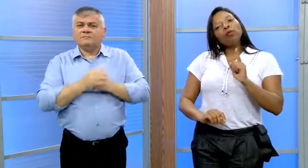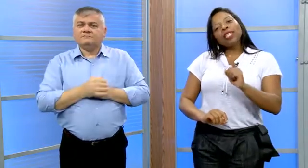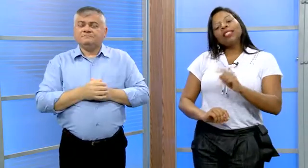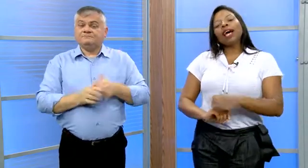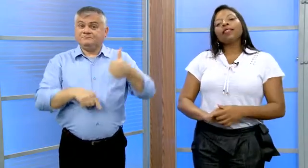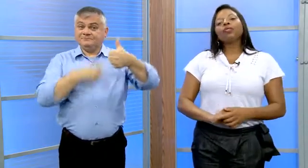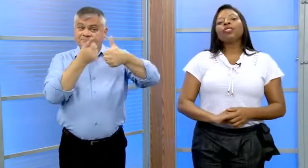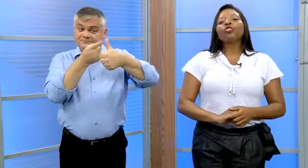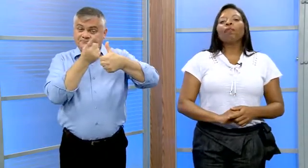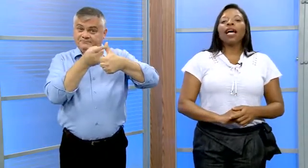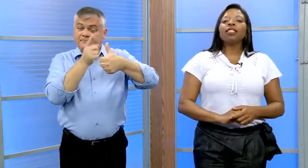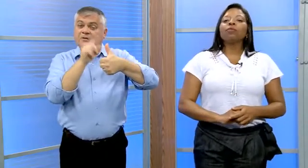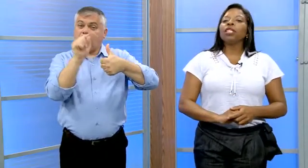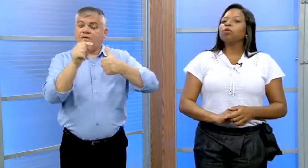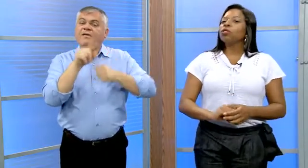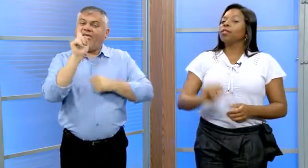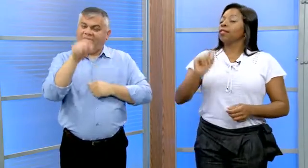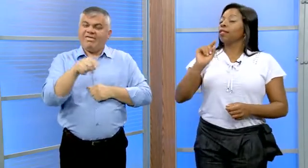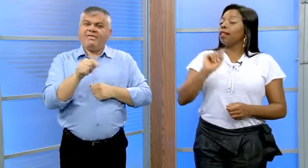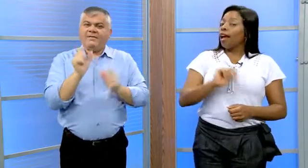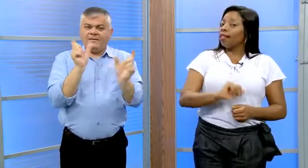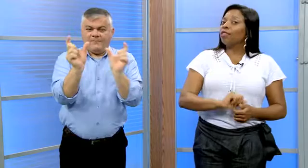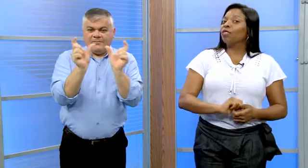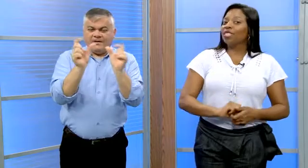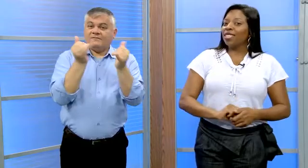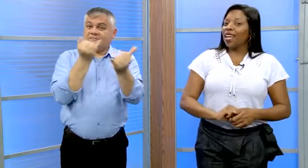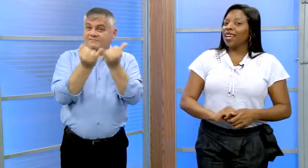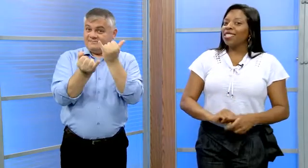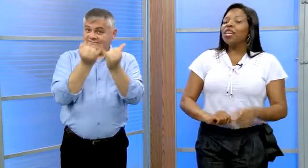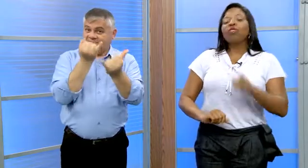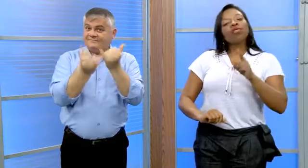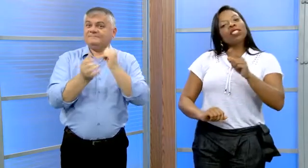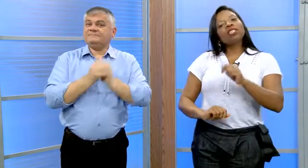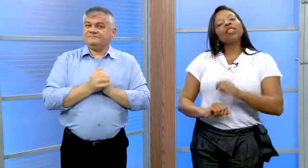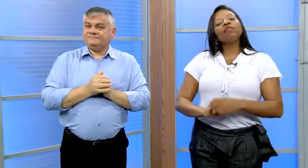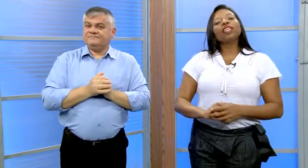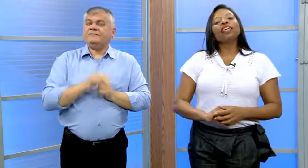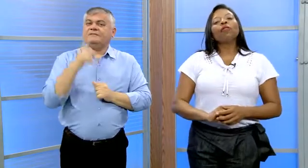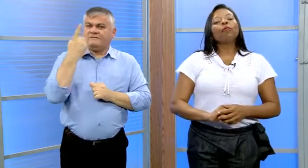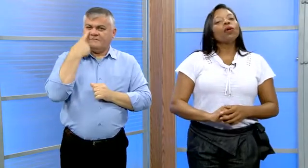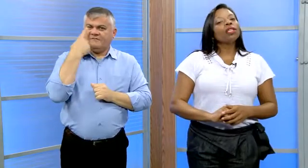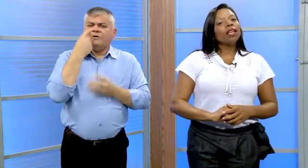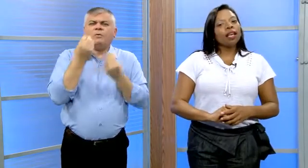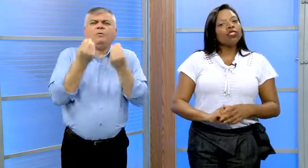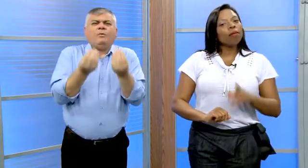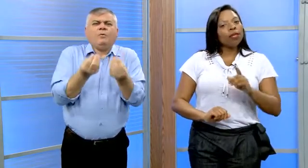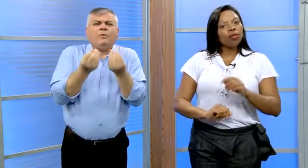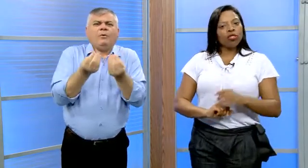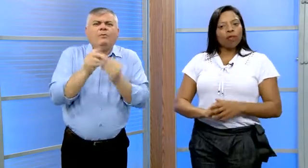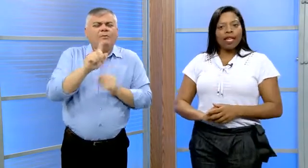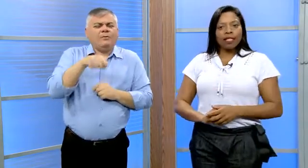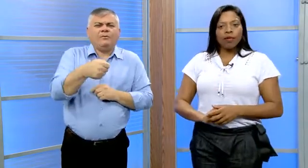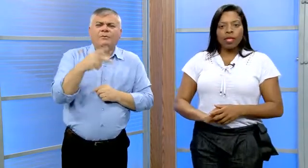porque tratam-se de pares mínimos na língua de sinais. E vocês verificarão por que chamamos de pares